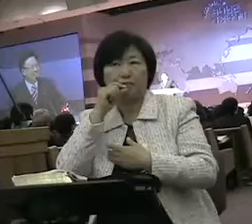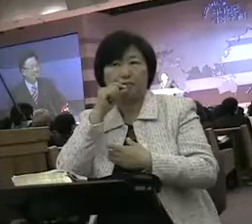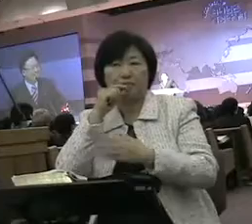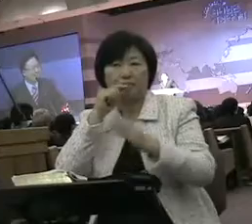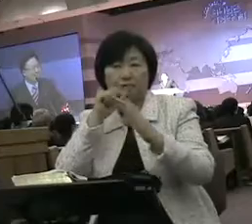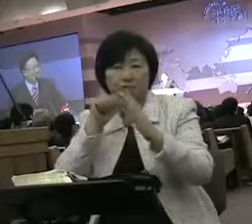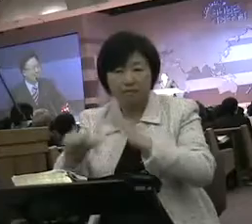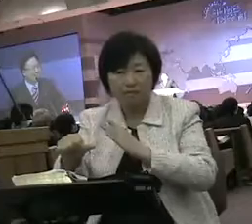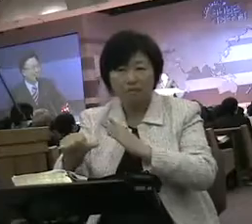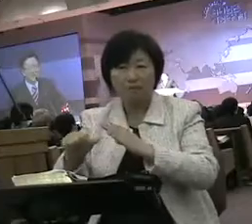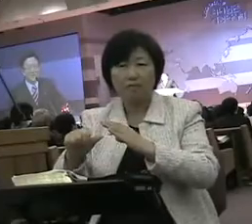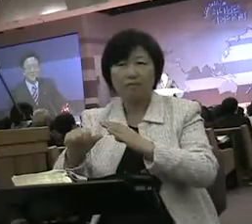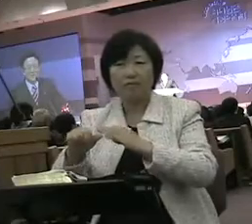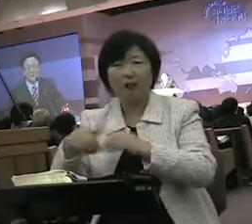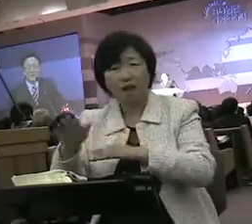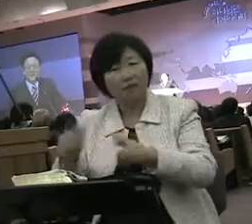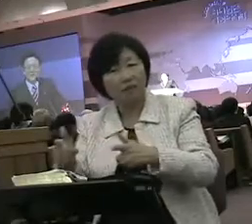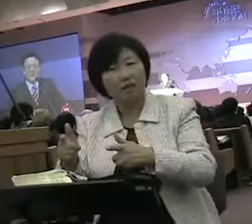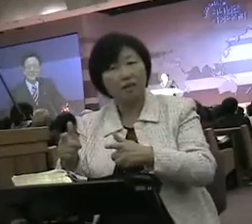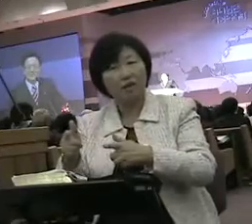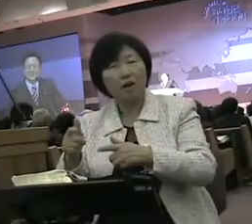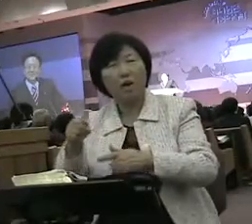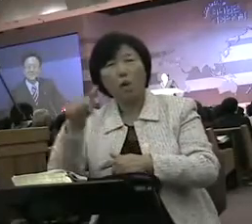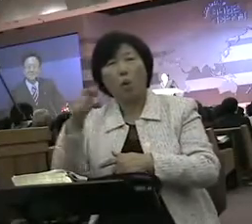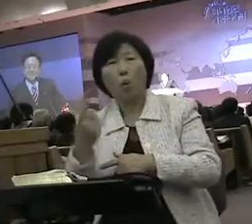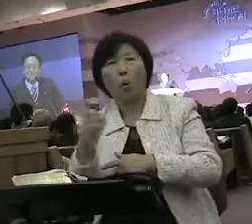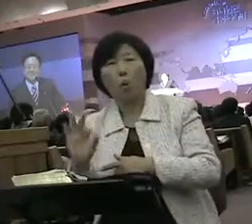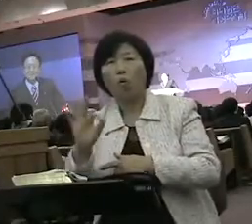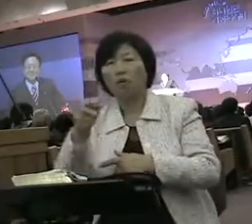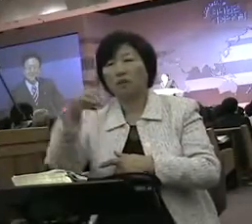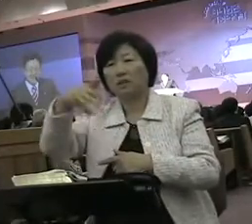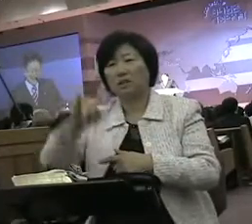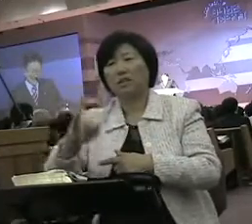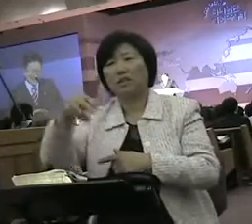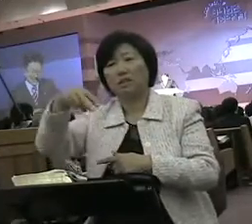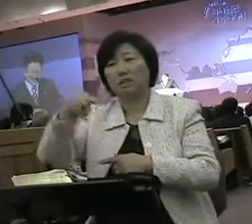들어온다고 그리고 안 간다고 공치사할 필요가 없지 않습니까?